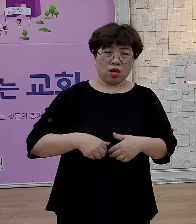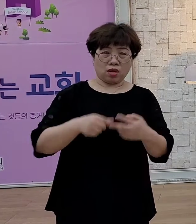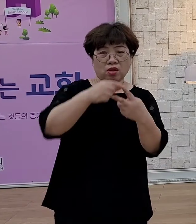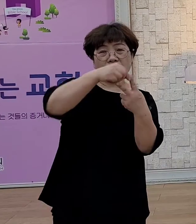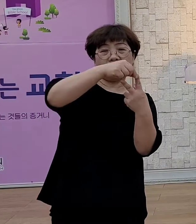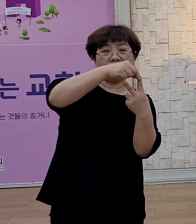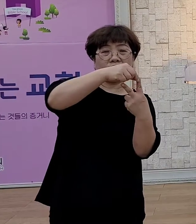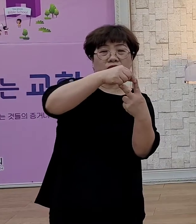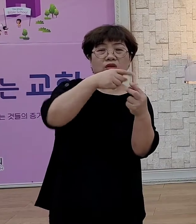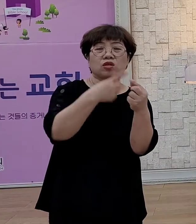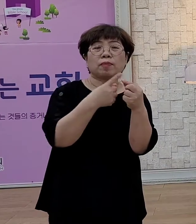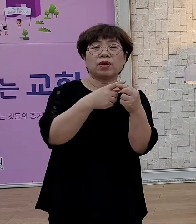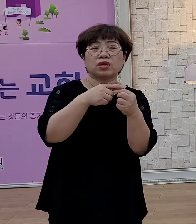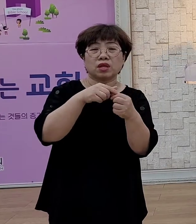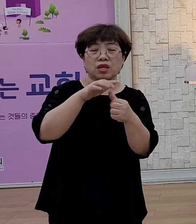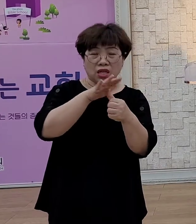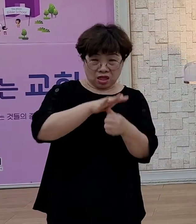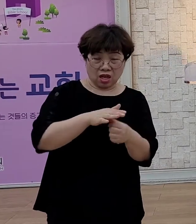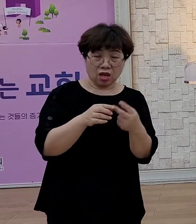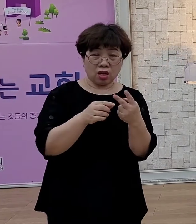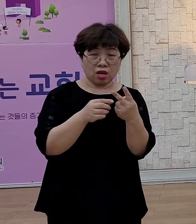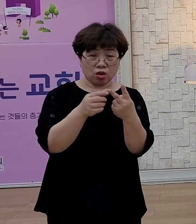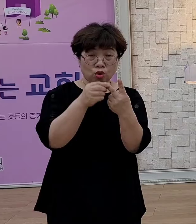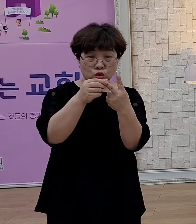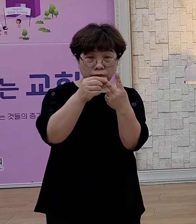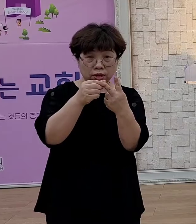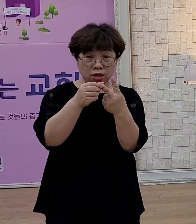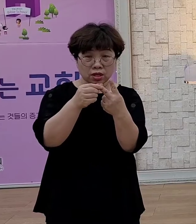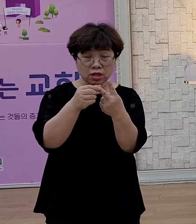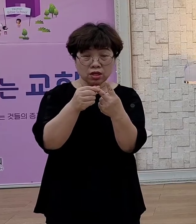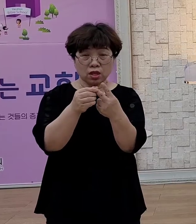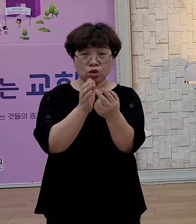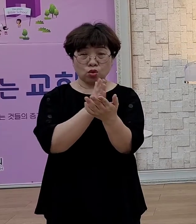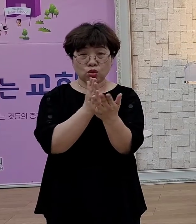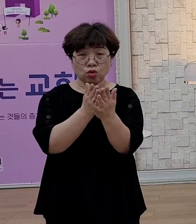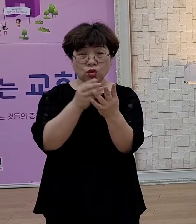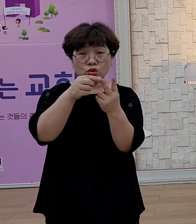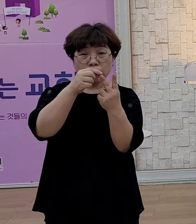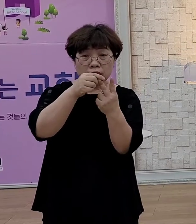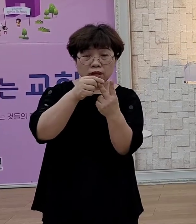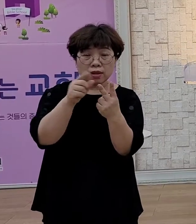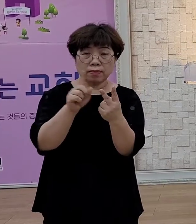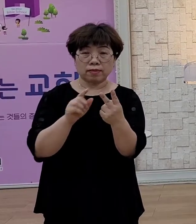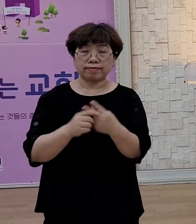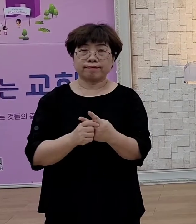원래 참는다는 원뜻이었다. 두 번째 또 어떤 종류가 있느냐 하면은